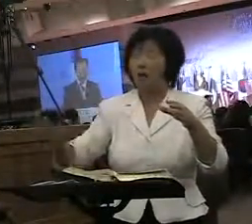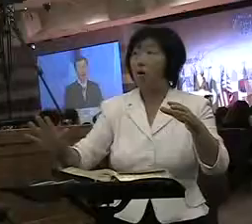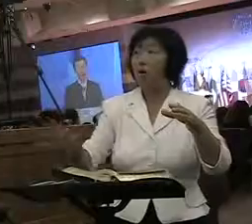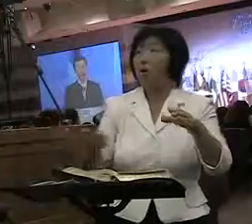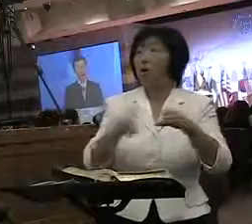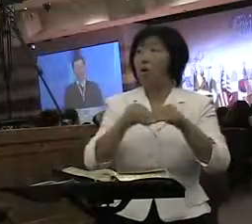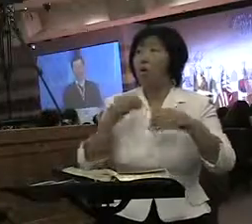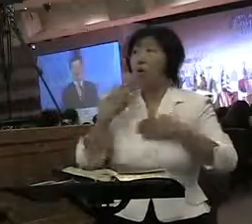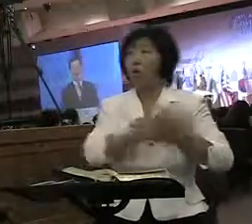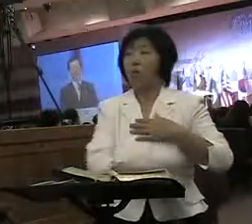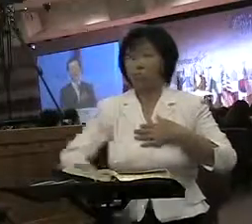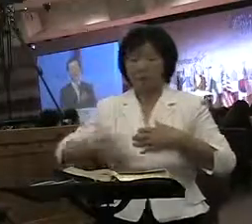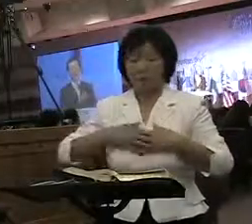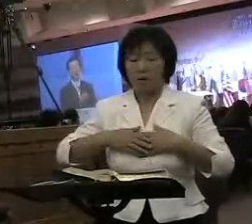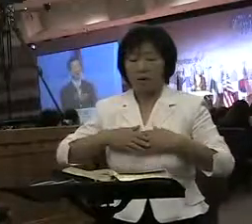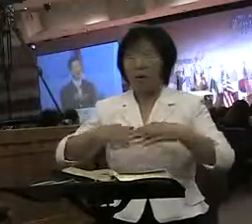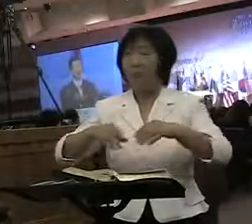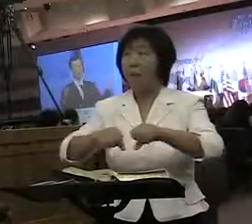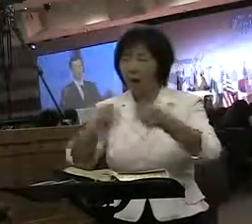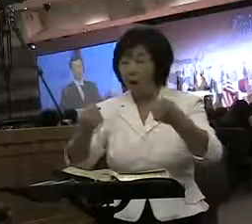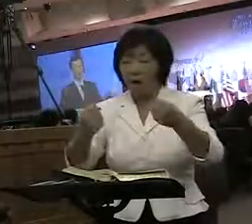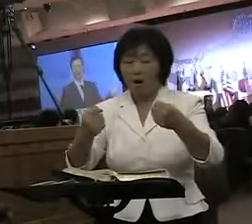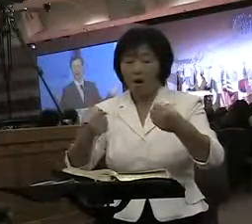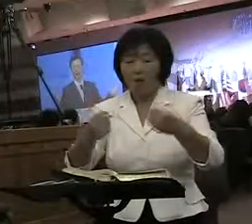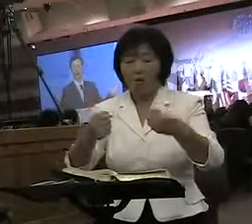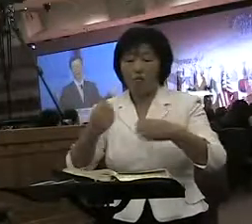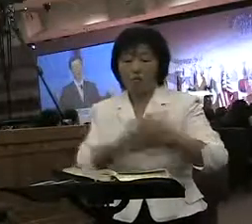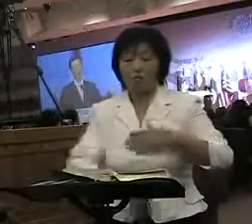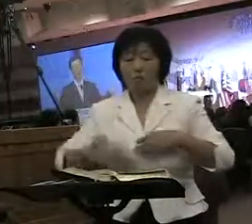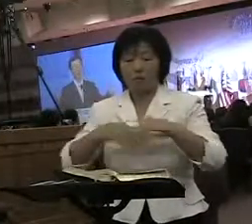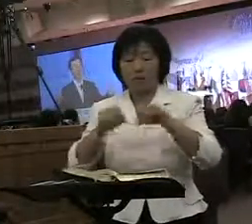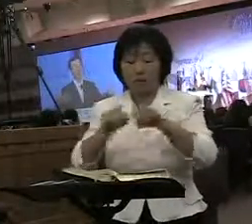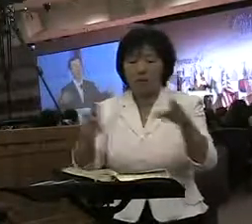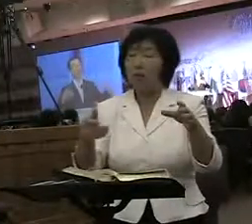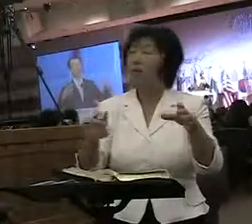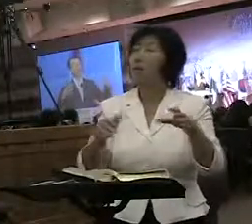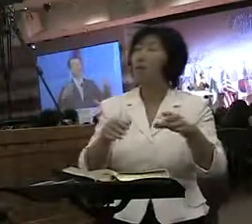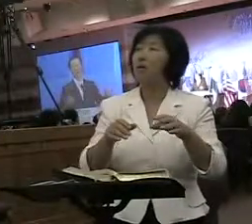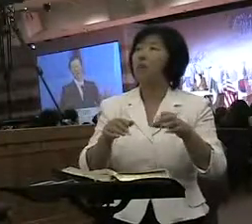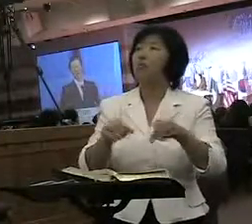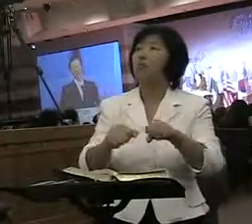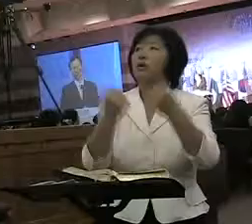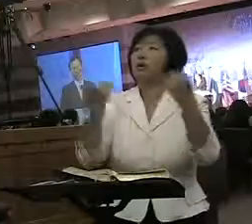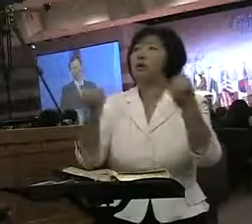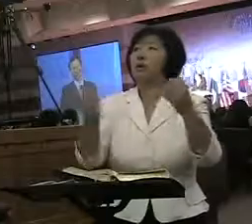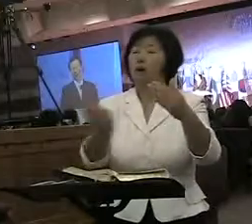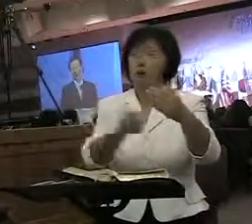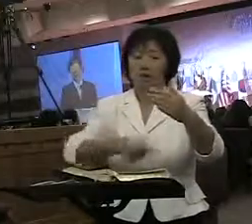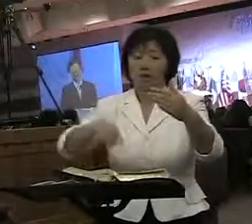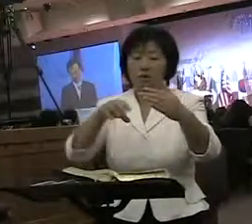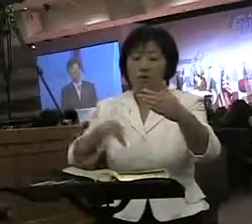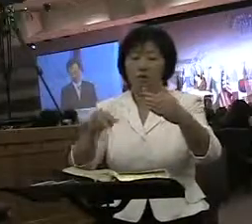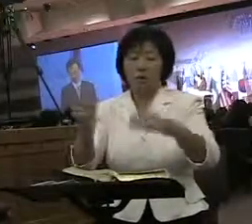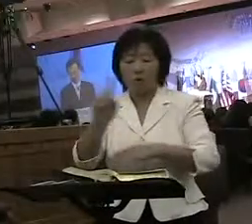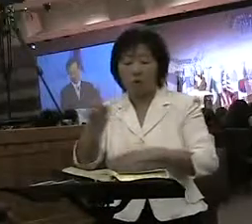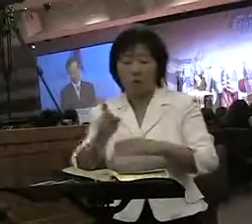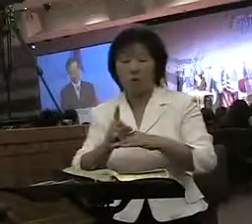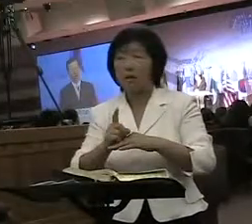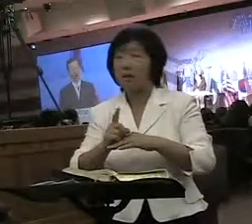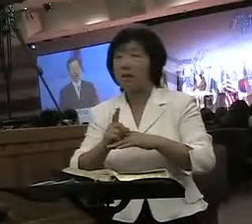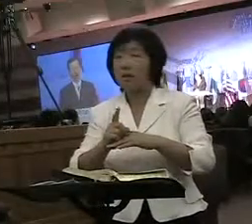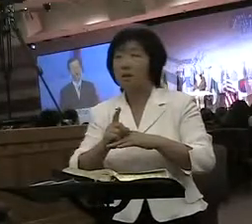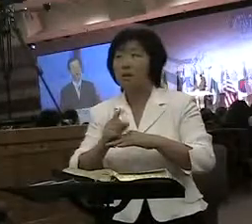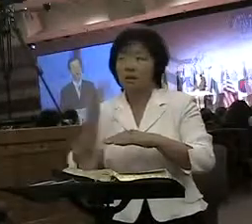몸이 다 망가지고 그냥 몸이 다 터지고 완전히 그 부서지는 그런 가운데서도 어떠한